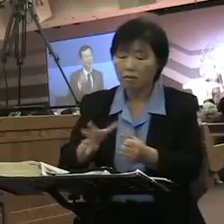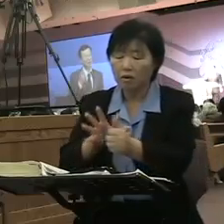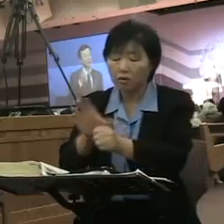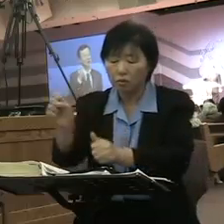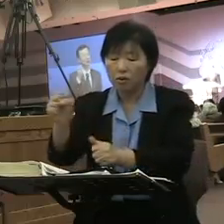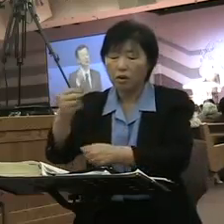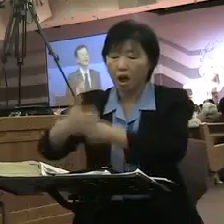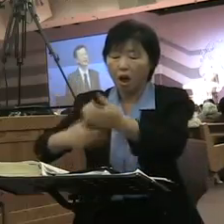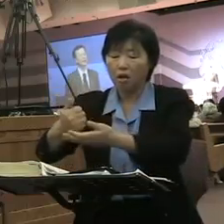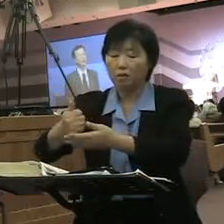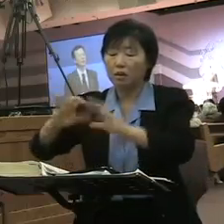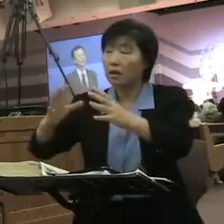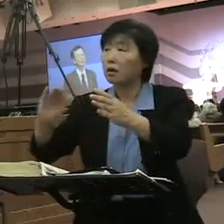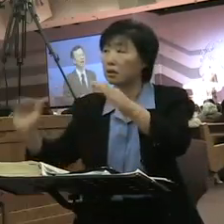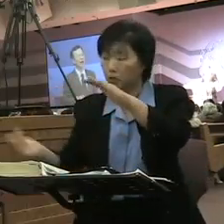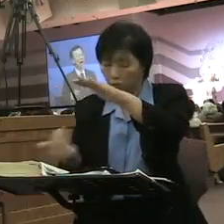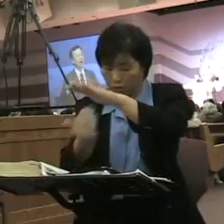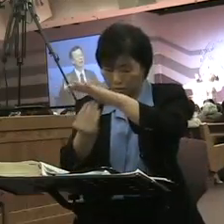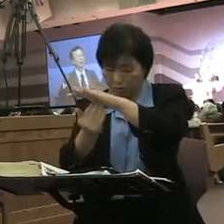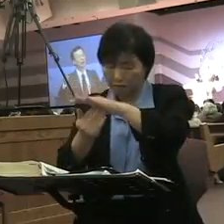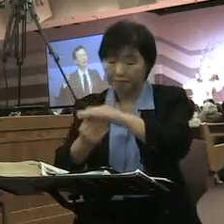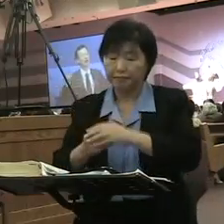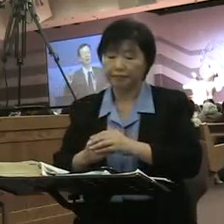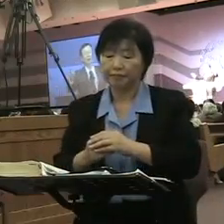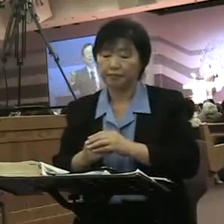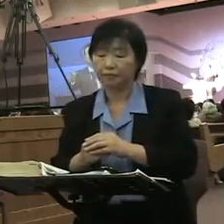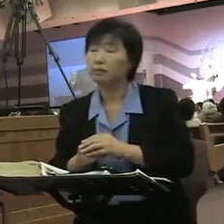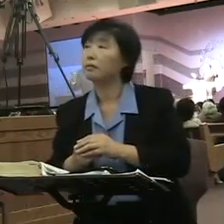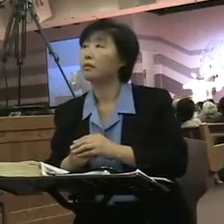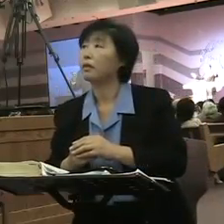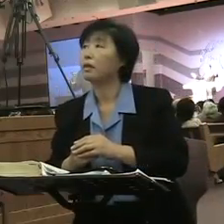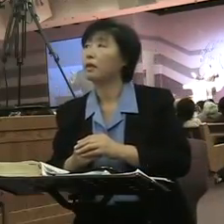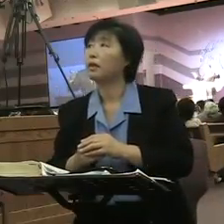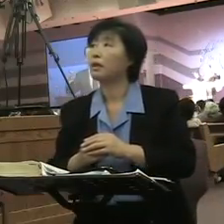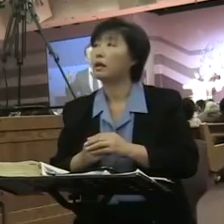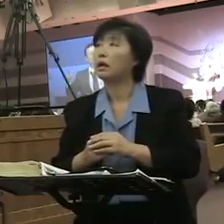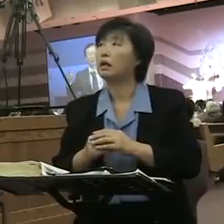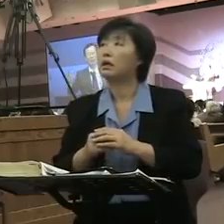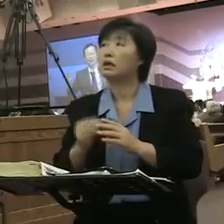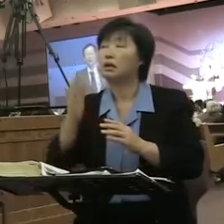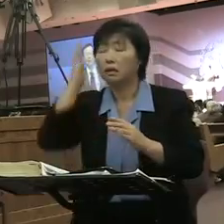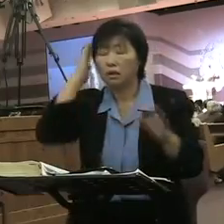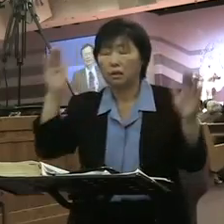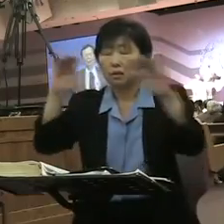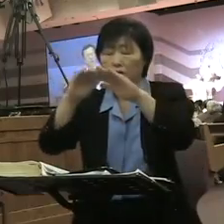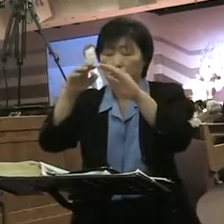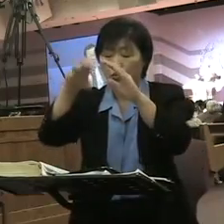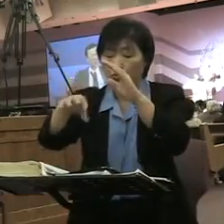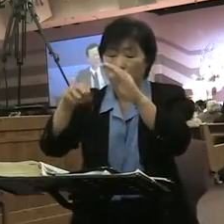하나님의 나라를 이렇게 이룰 수가 있다는 것입니다. 에너미 테러토리에 들어가서, 흑암이